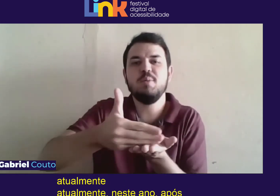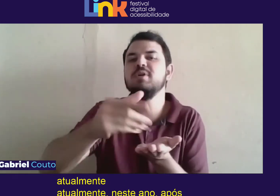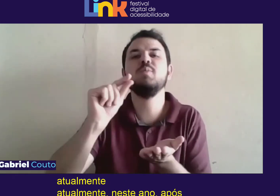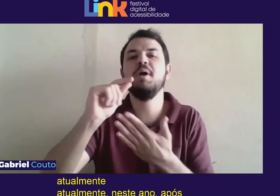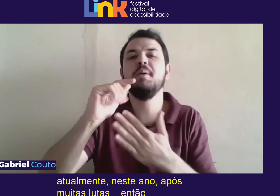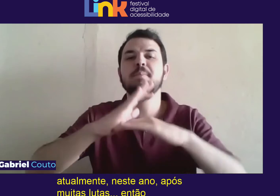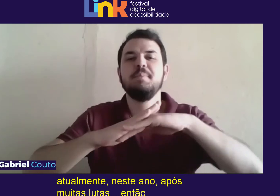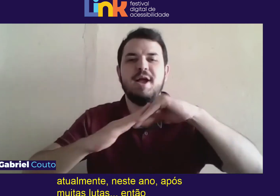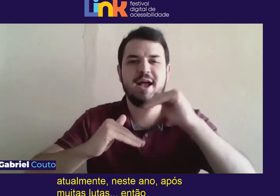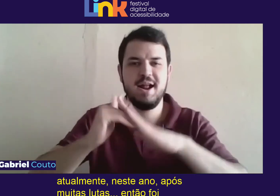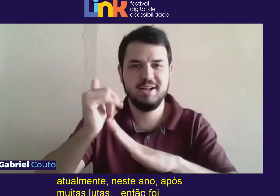vários documentos,